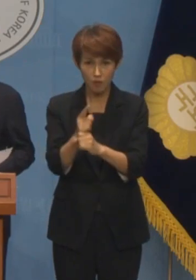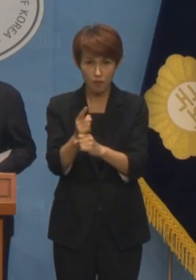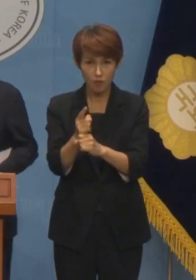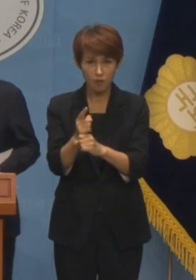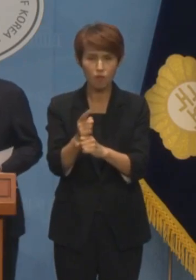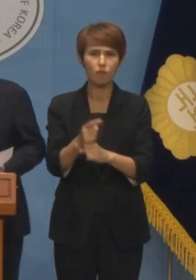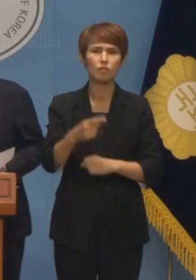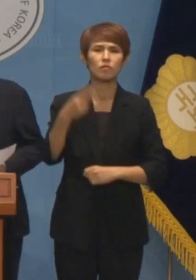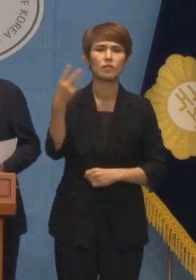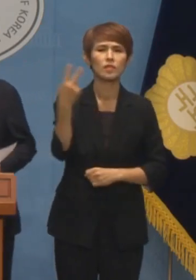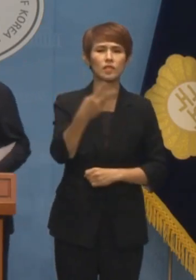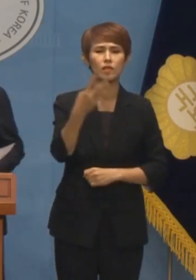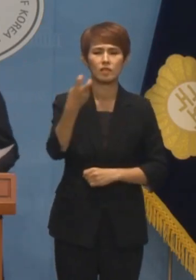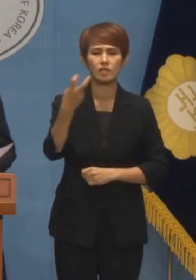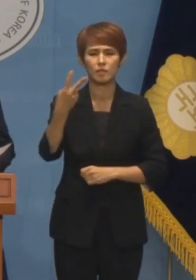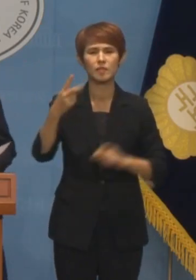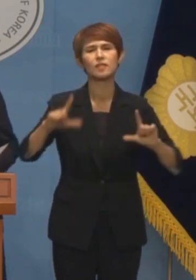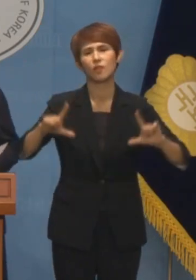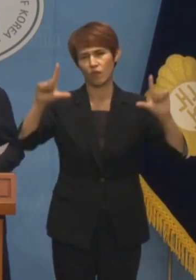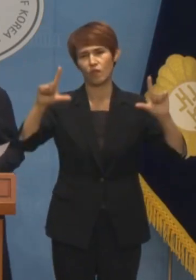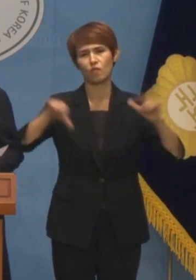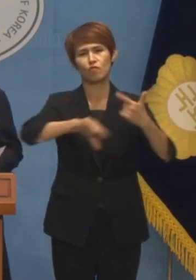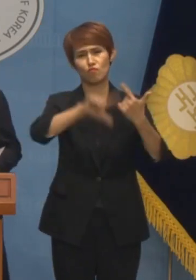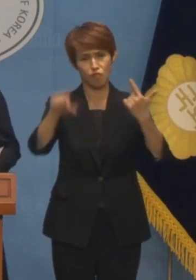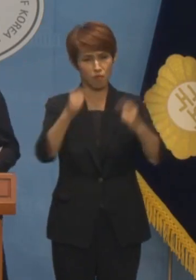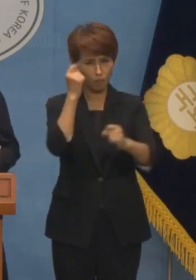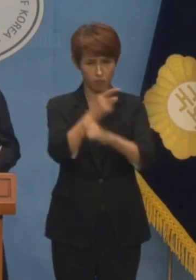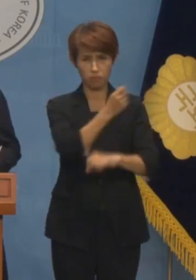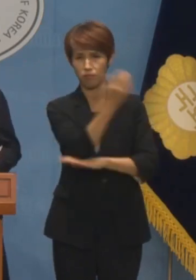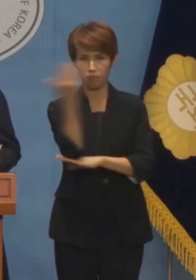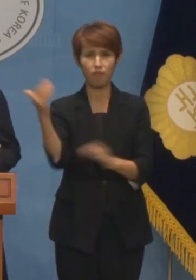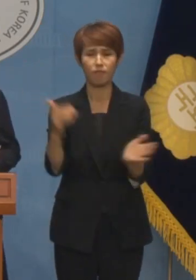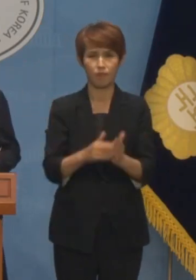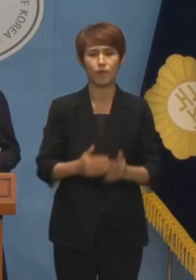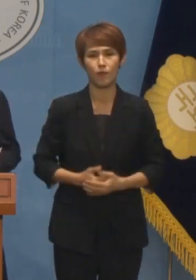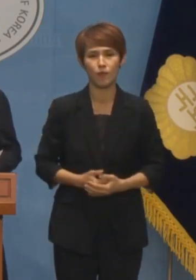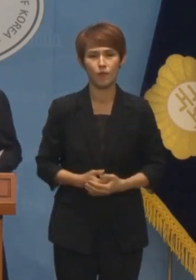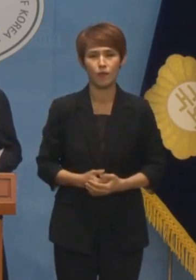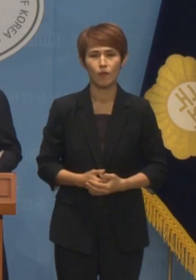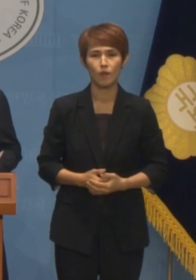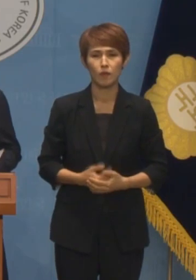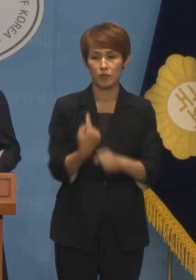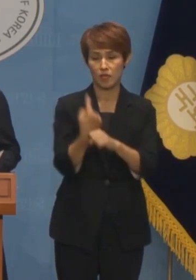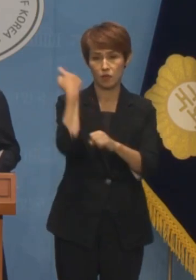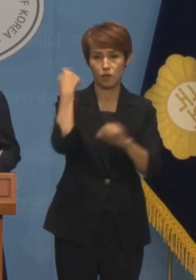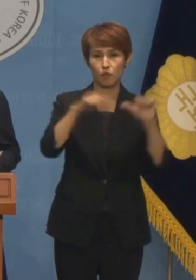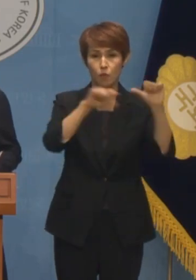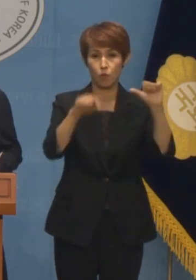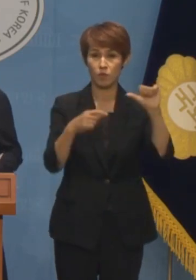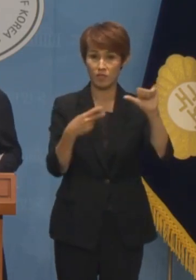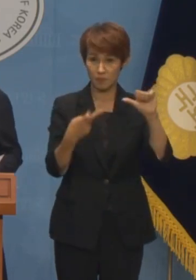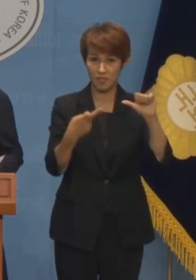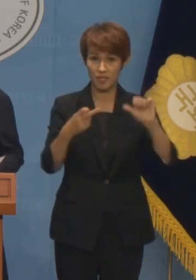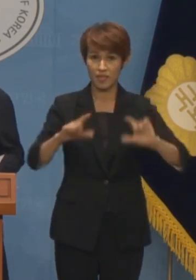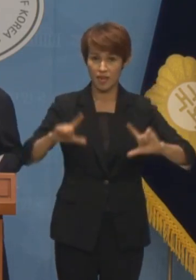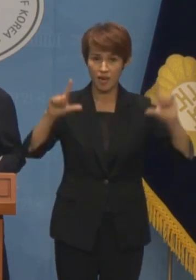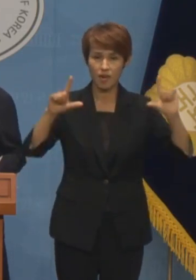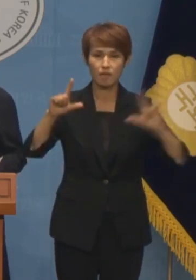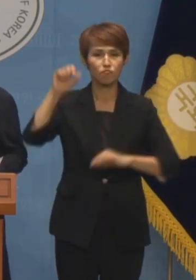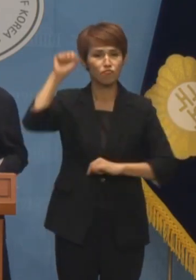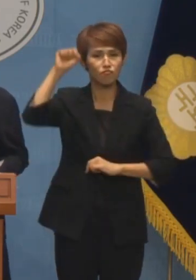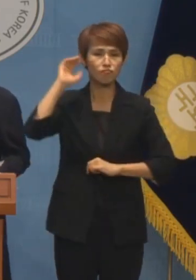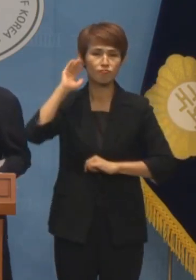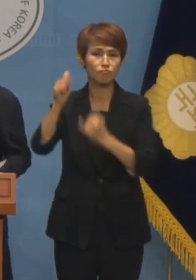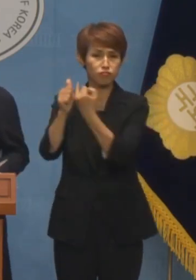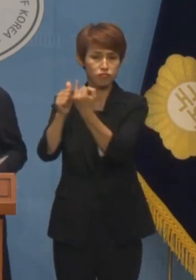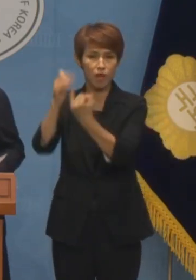이미 2022년 6월 달에 알려졌습니다. 또 2023년 5월 12일 날 젤렌스카 여사의 방한 계획 내용이